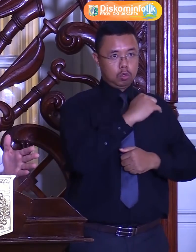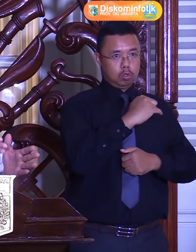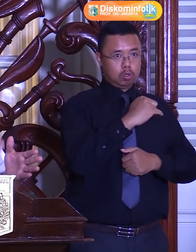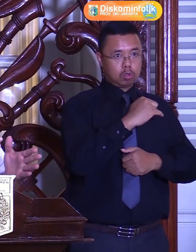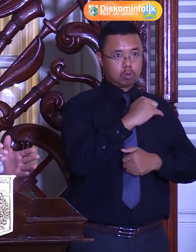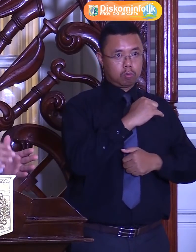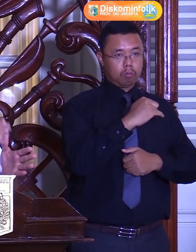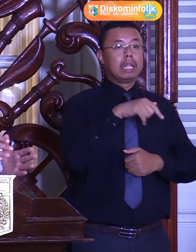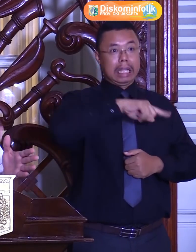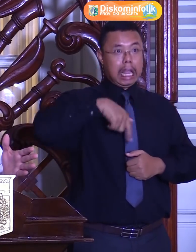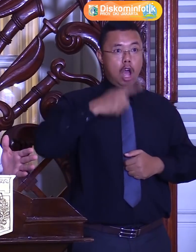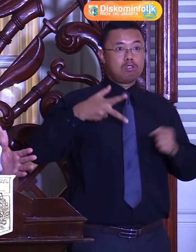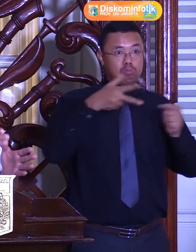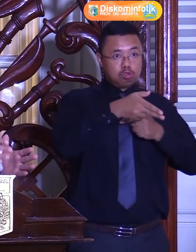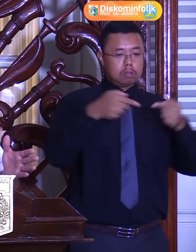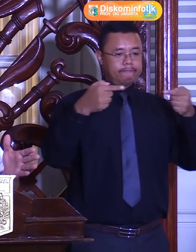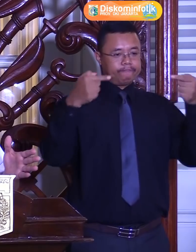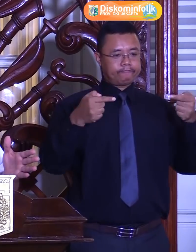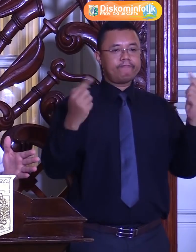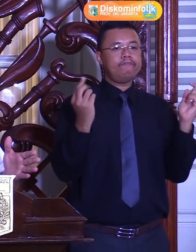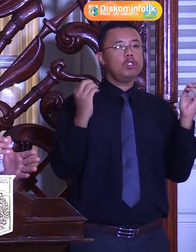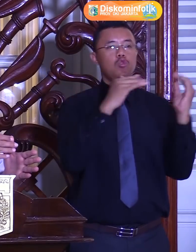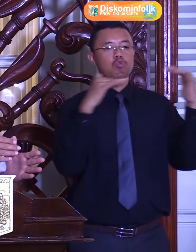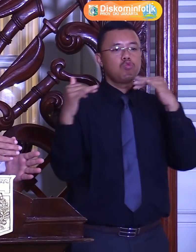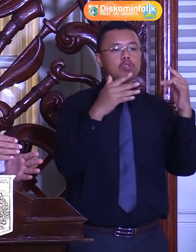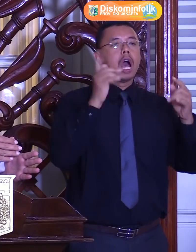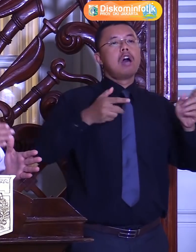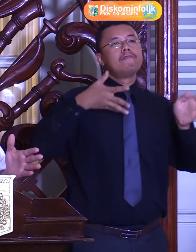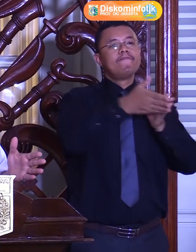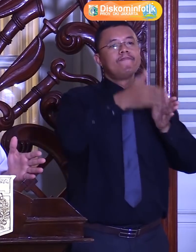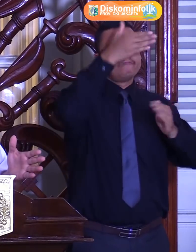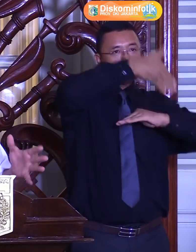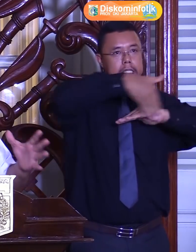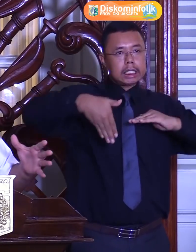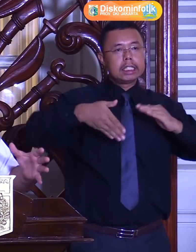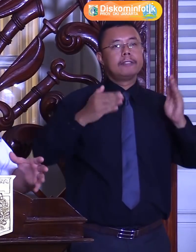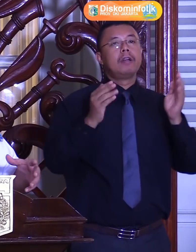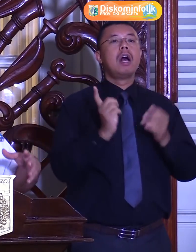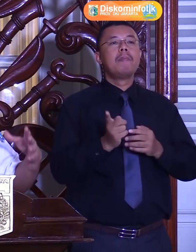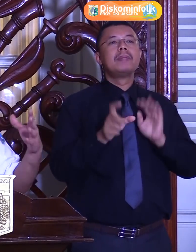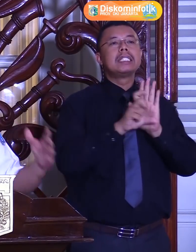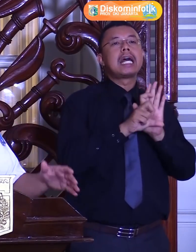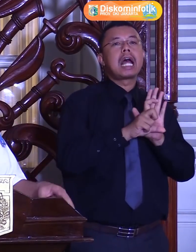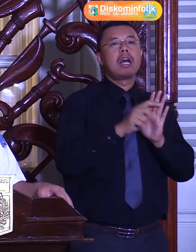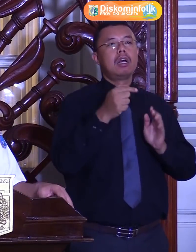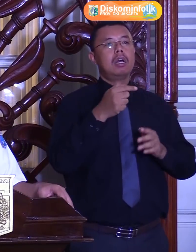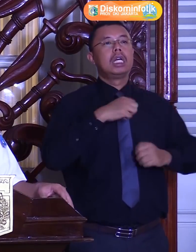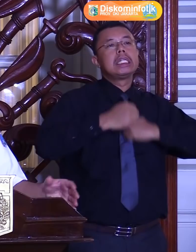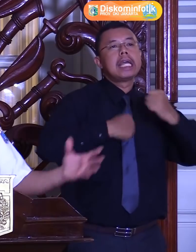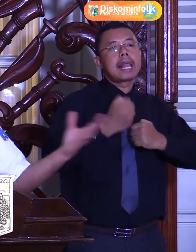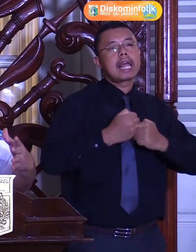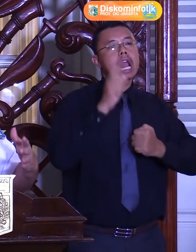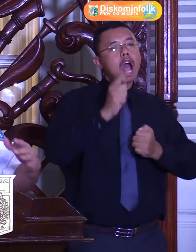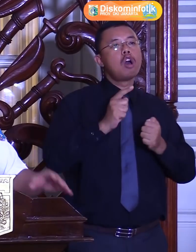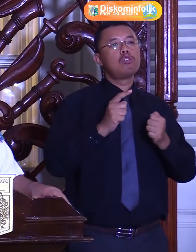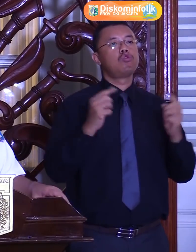Circuit breaking ini, pemutusan mata rantai ini yang harus kita kerjakan dengan cara mengurangi kegiatan yang